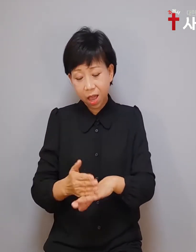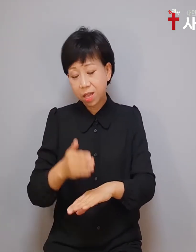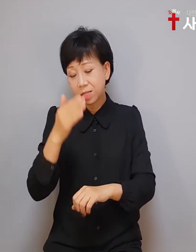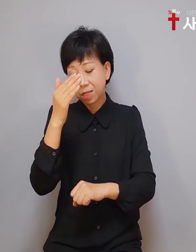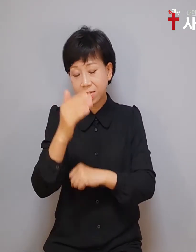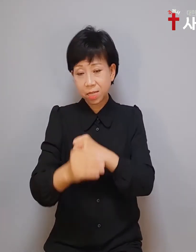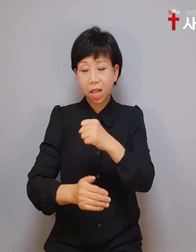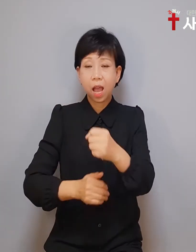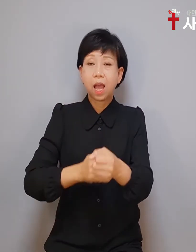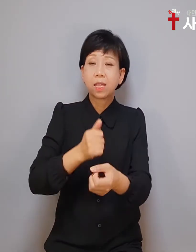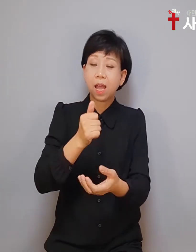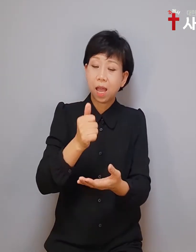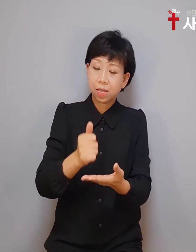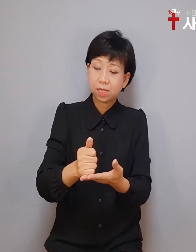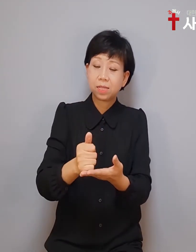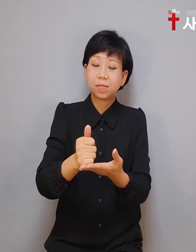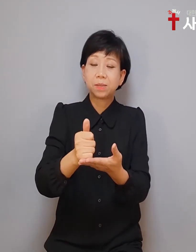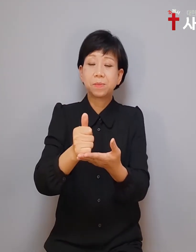감사하신